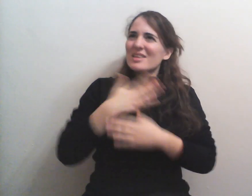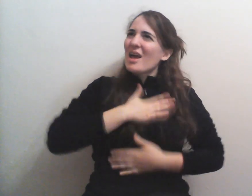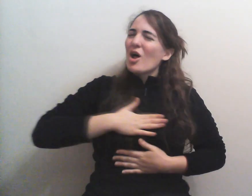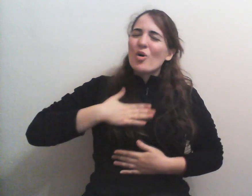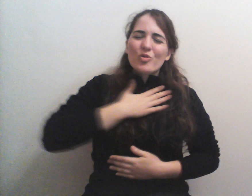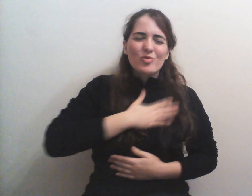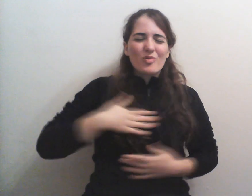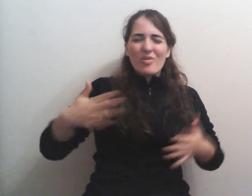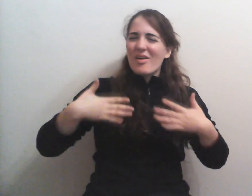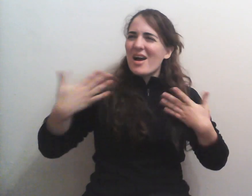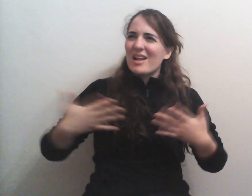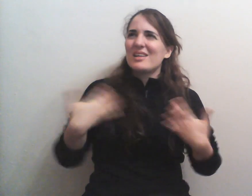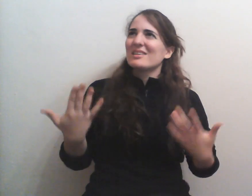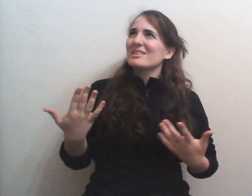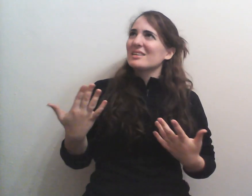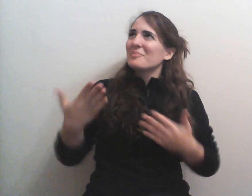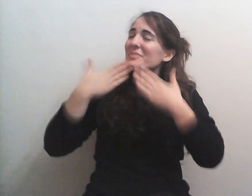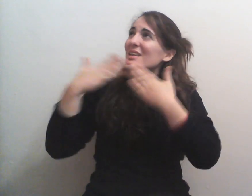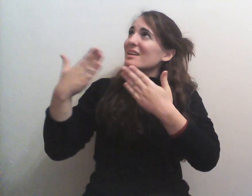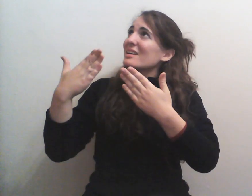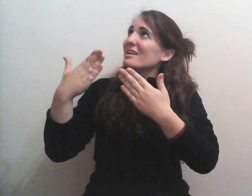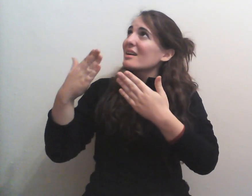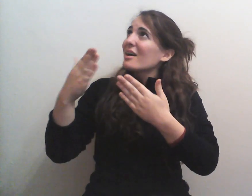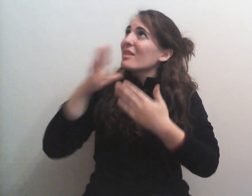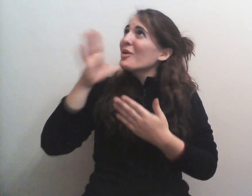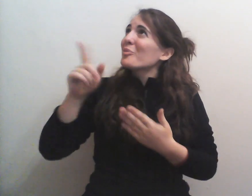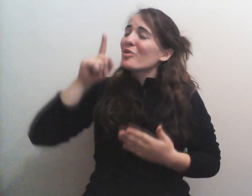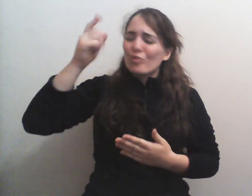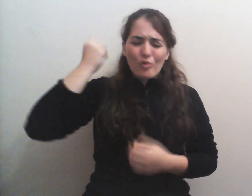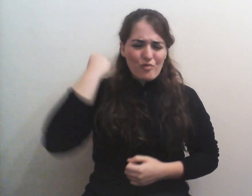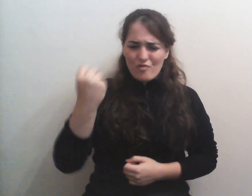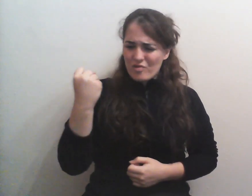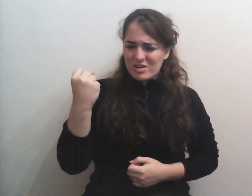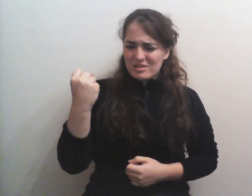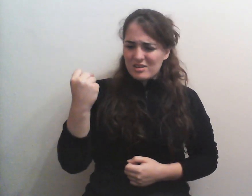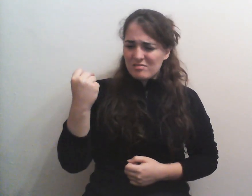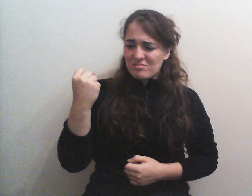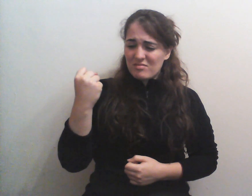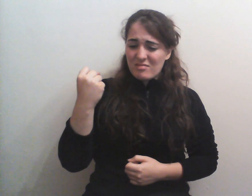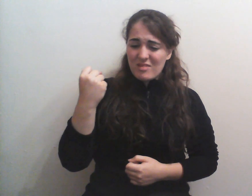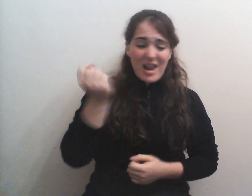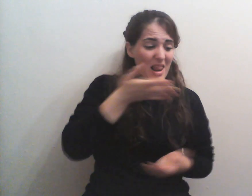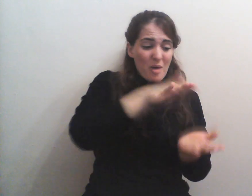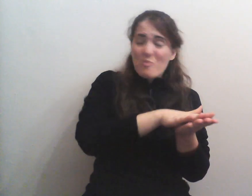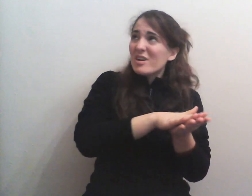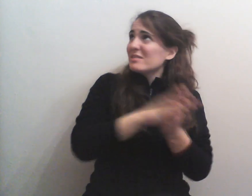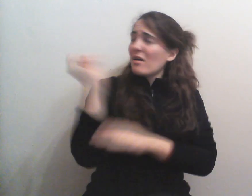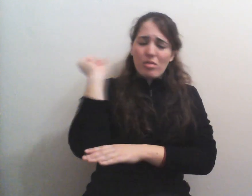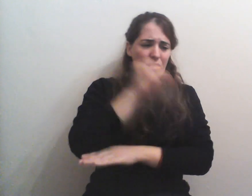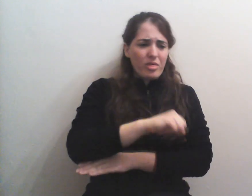Cristo. Te damos gracias porque tú eres más fuerte que la muerte. Eres más fuerte que los soldados de Herodes que